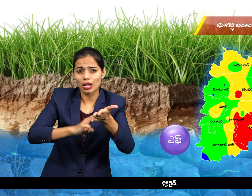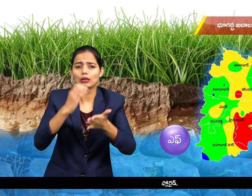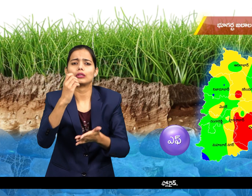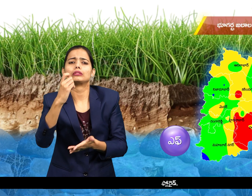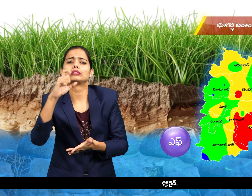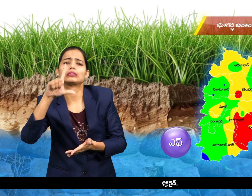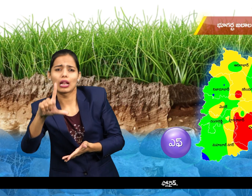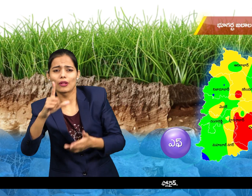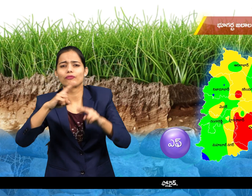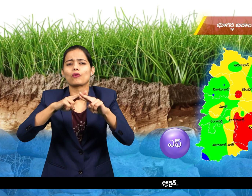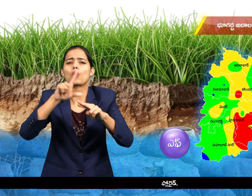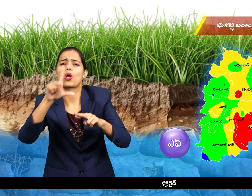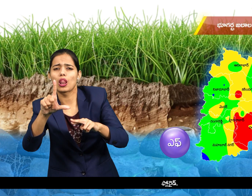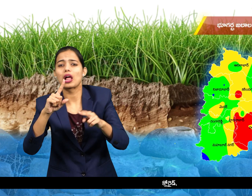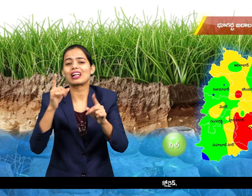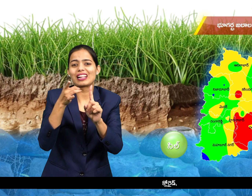ఫ్లోరైడ్,